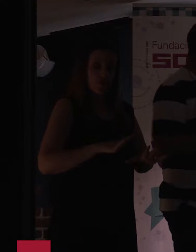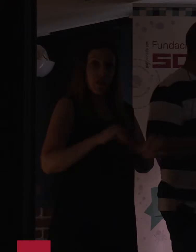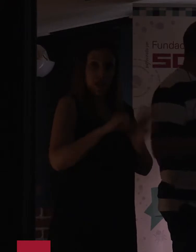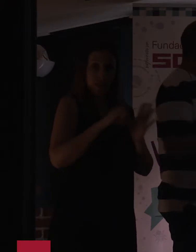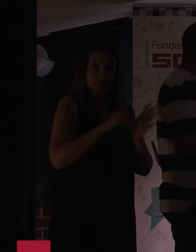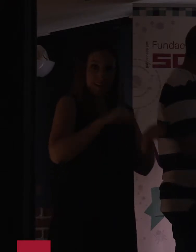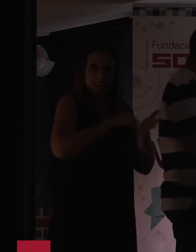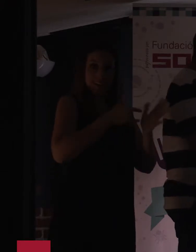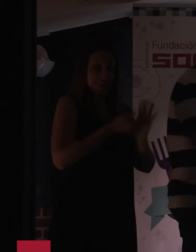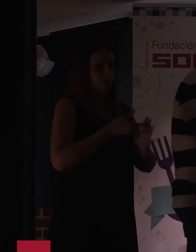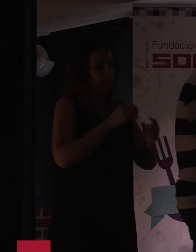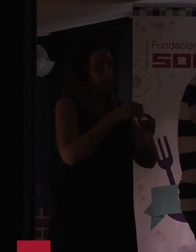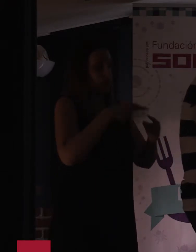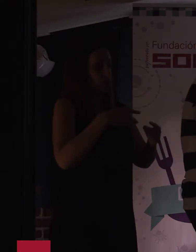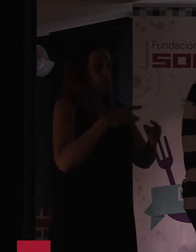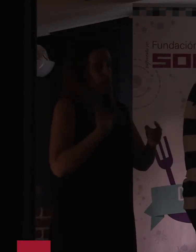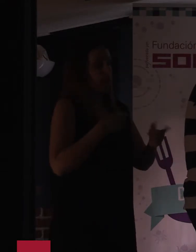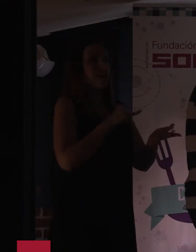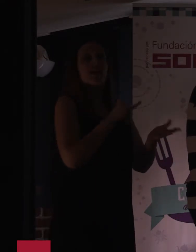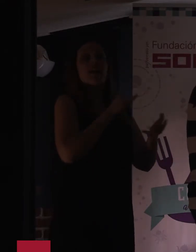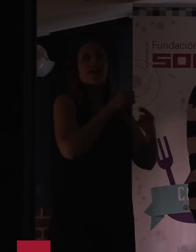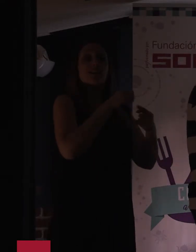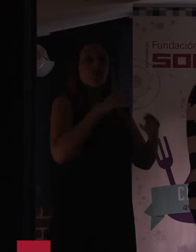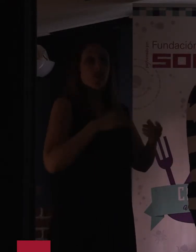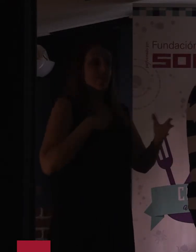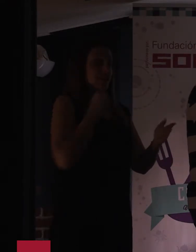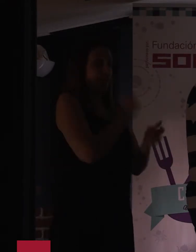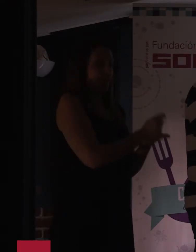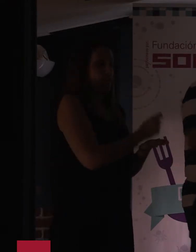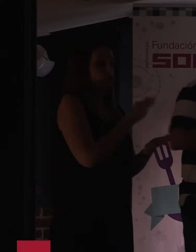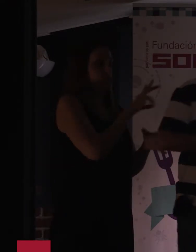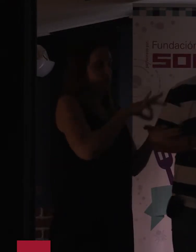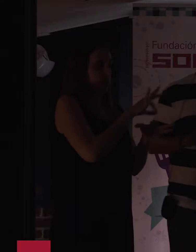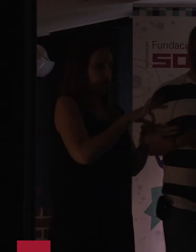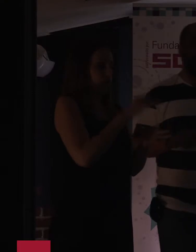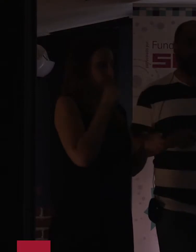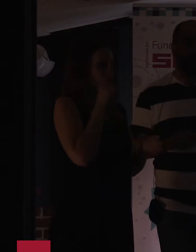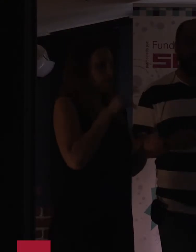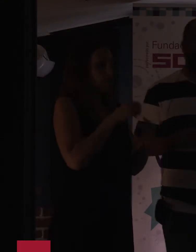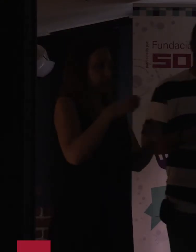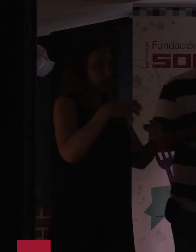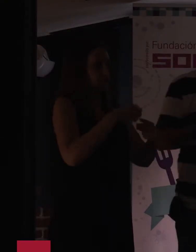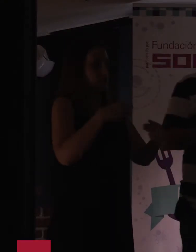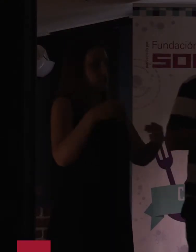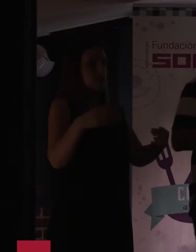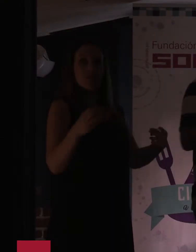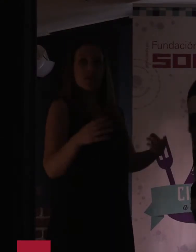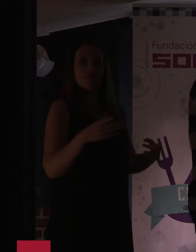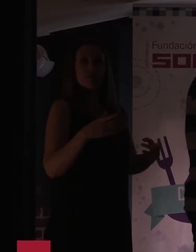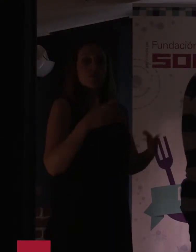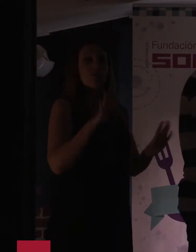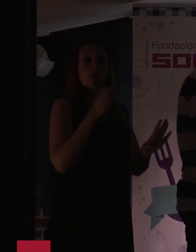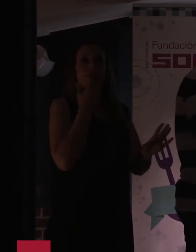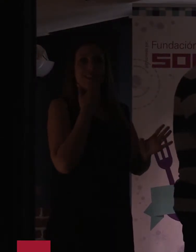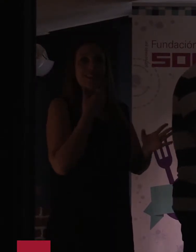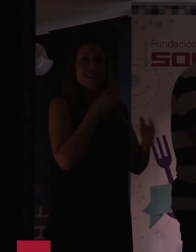A las neuronas les damos un café y empezamos a detectar señal como locos. A las neuronas le damos un